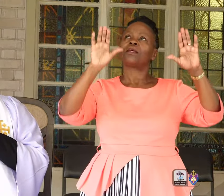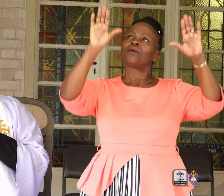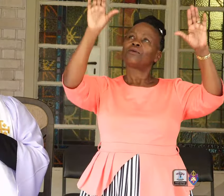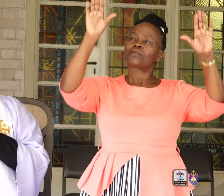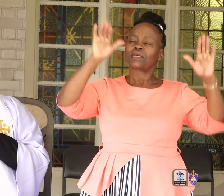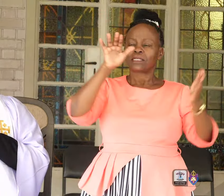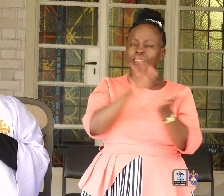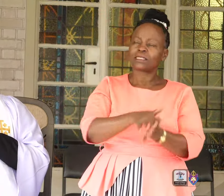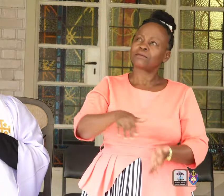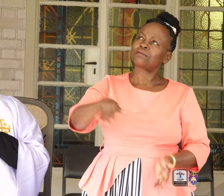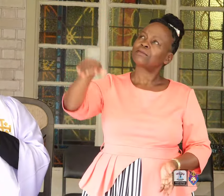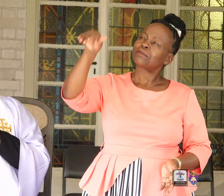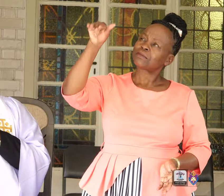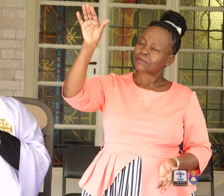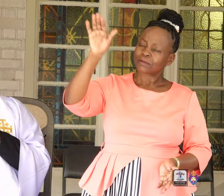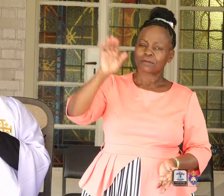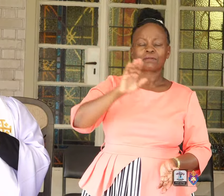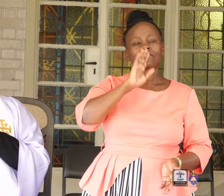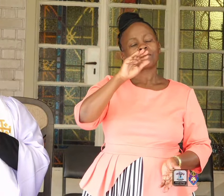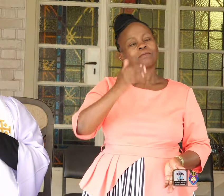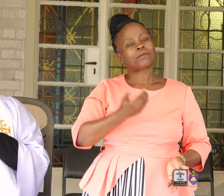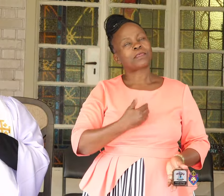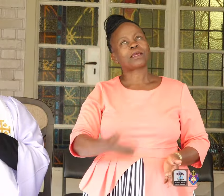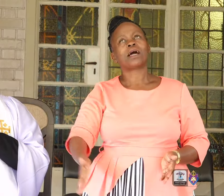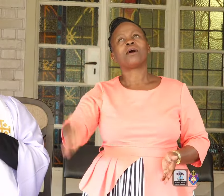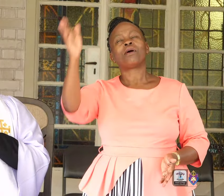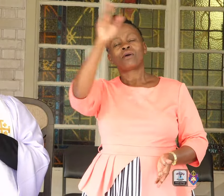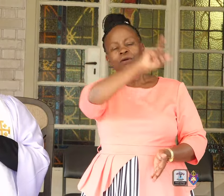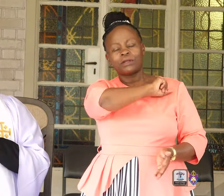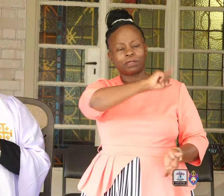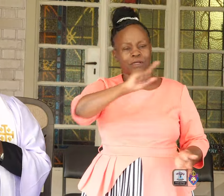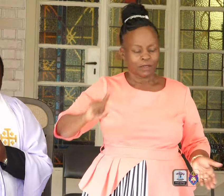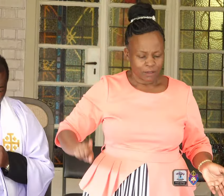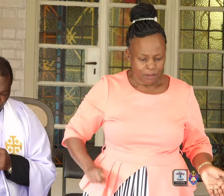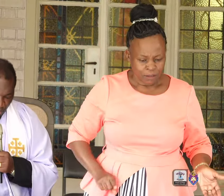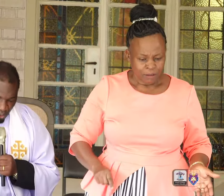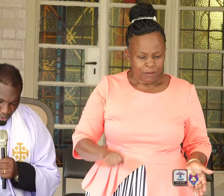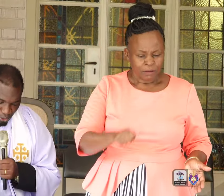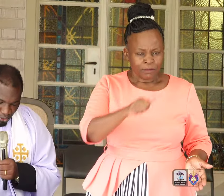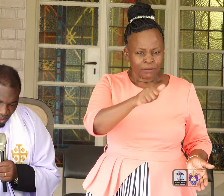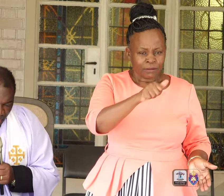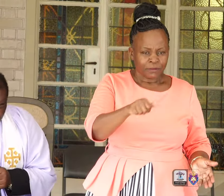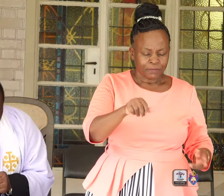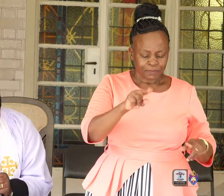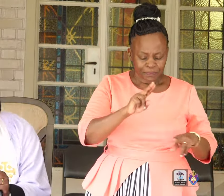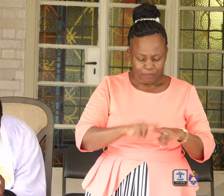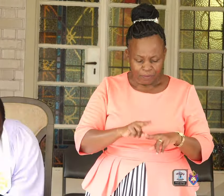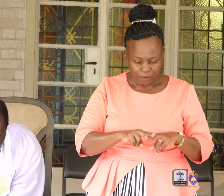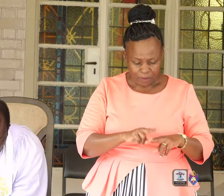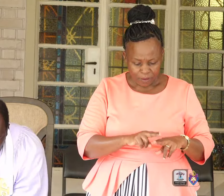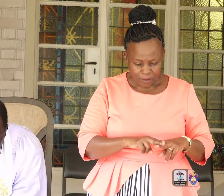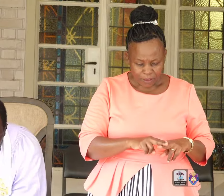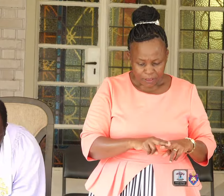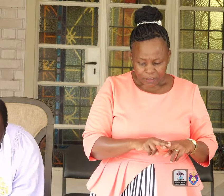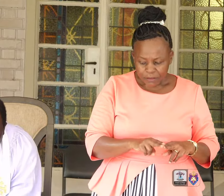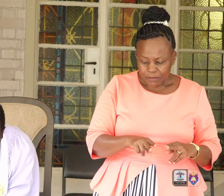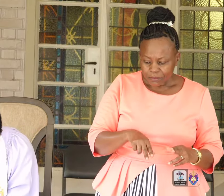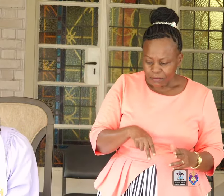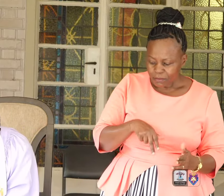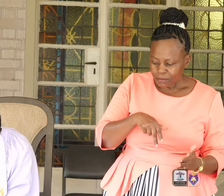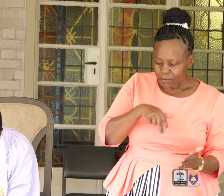kyo. Bera Katonda waffe Mukama, kale buli omu w'oli osobola okutuula oba